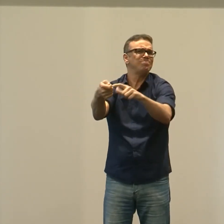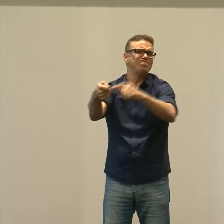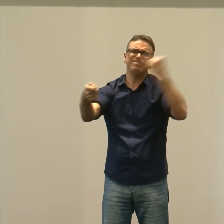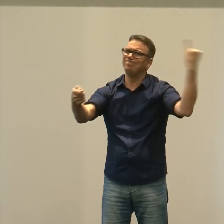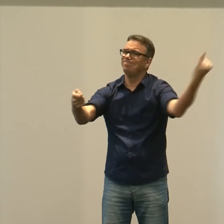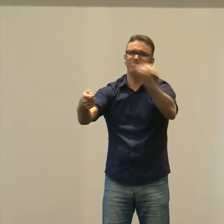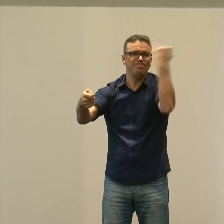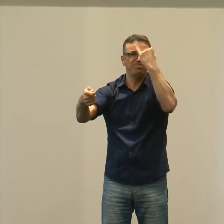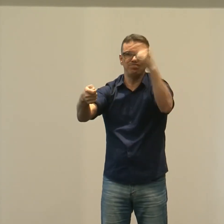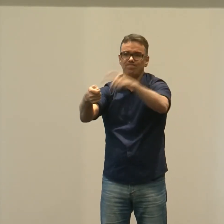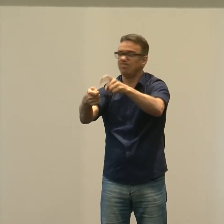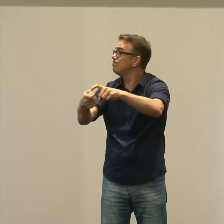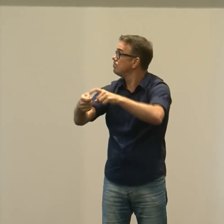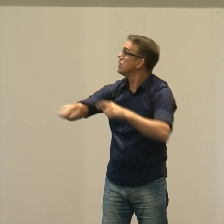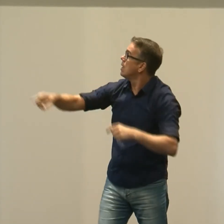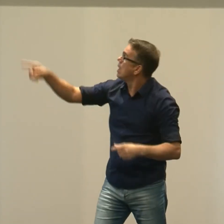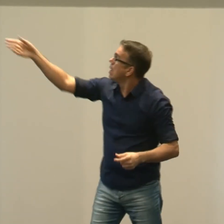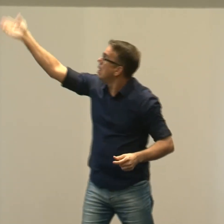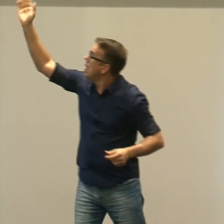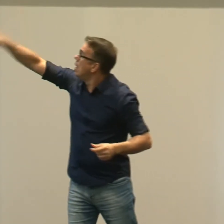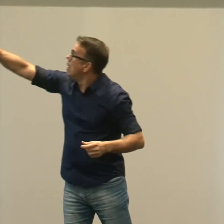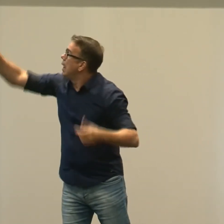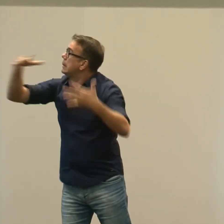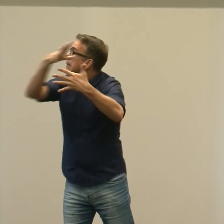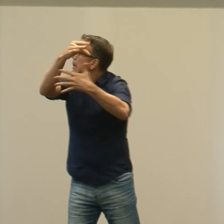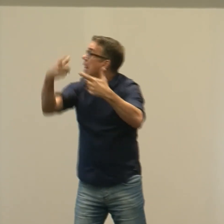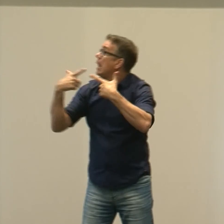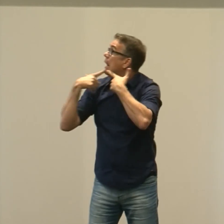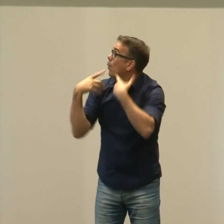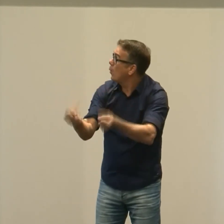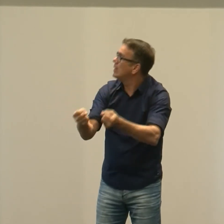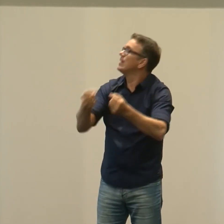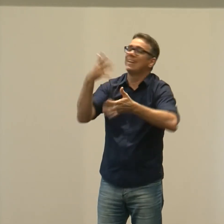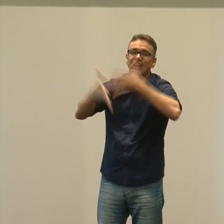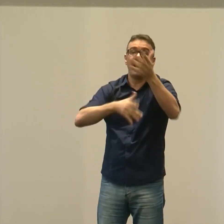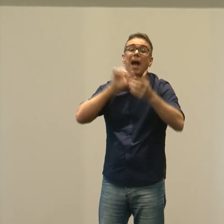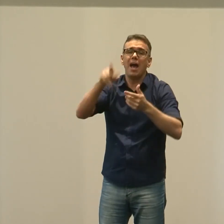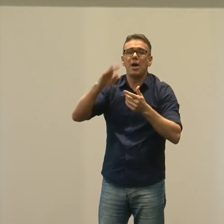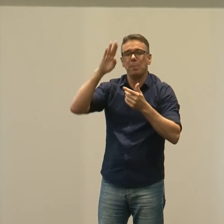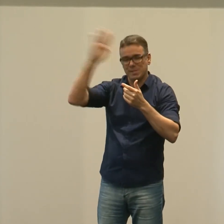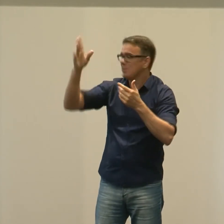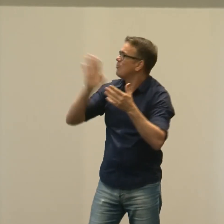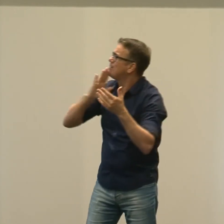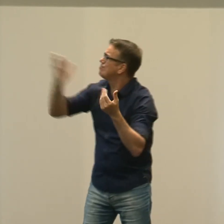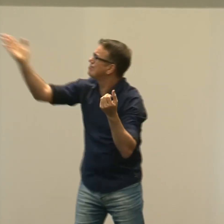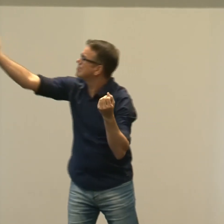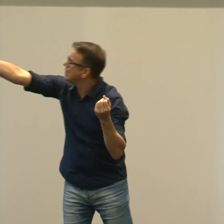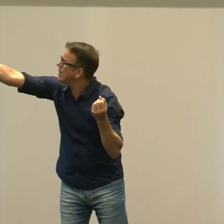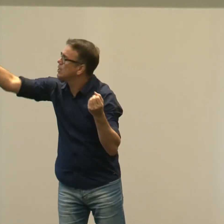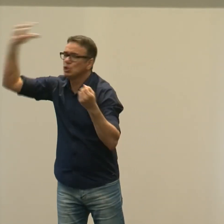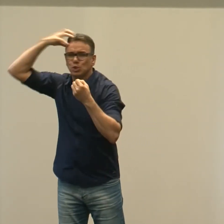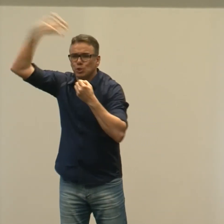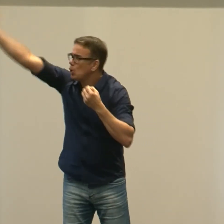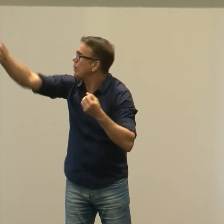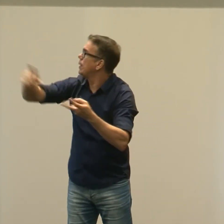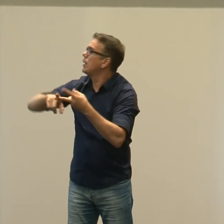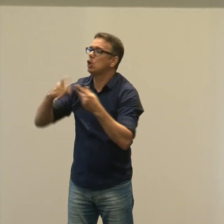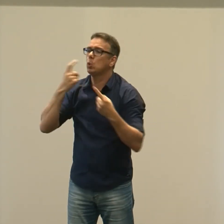do léxico que forma o sinal. E isso é fundamental de ser estudado. Através da descrição linguística em